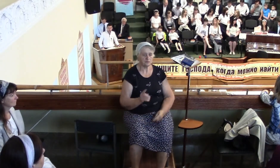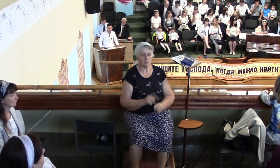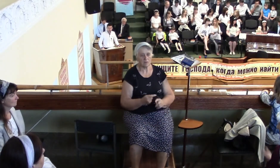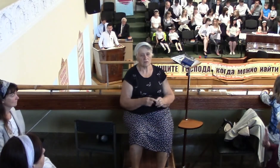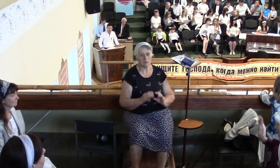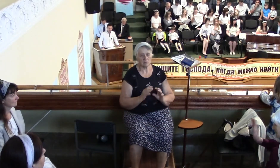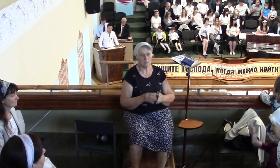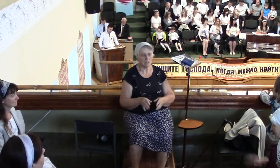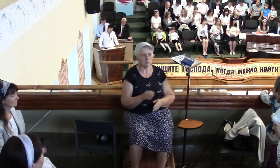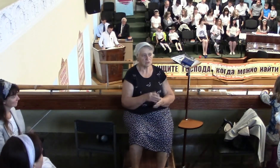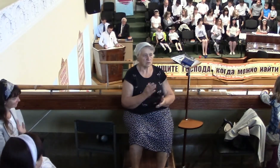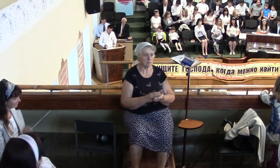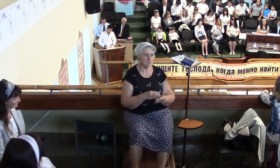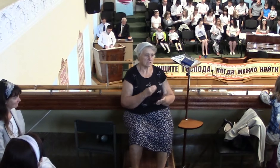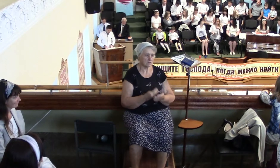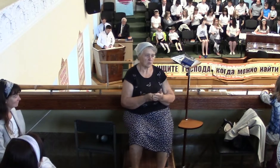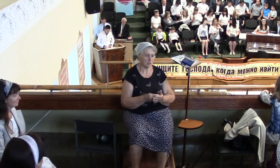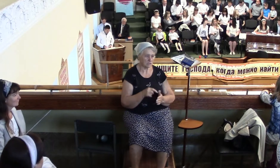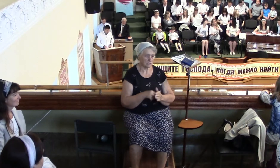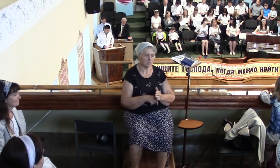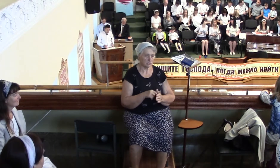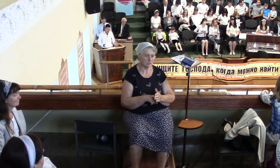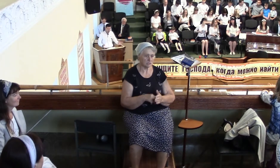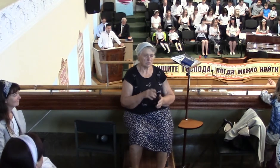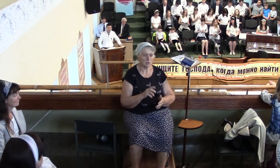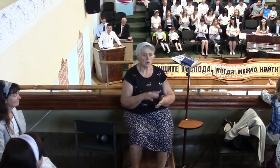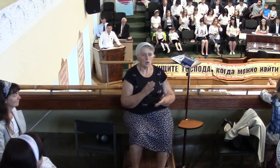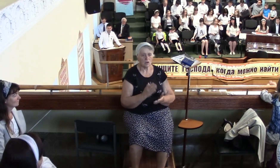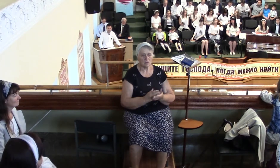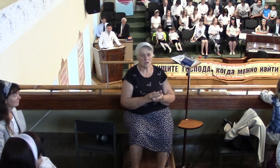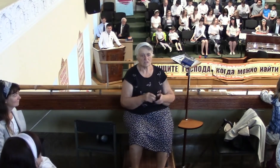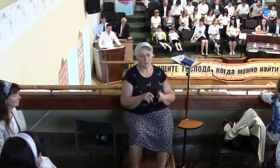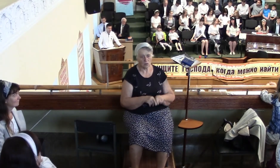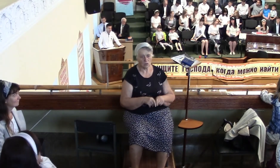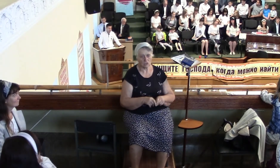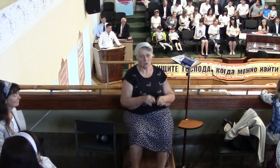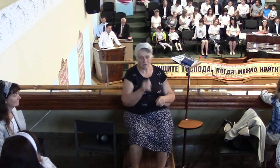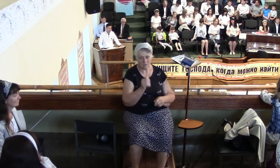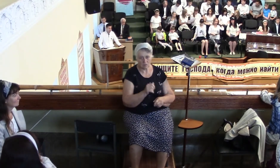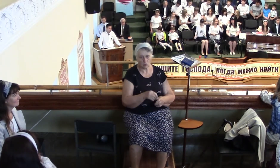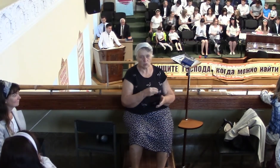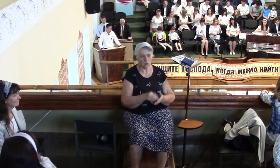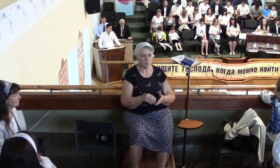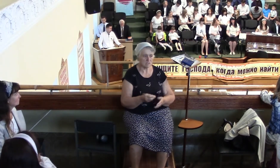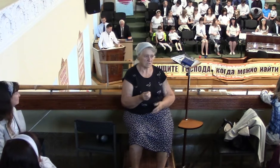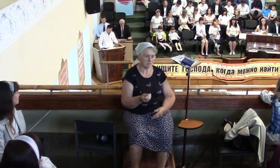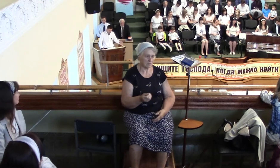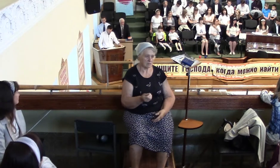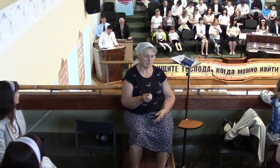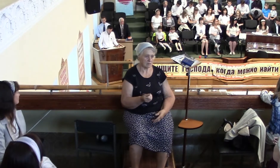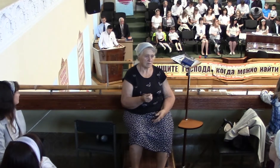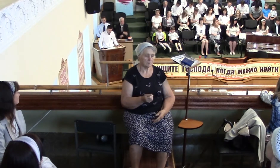иметь свою цену, но также есть те вещи, которые невозможно купить за деньги или невозможно приобрести ни за